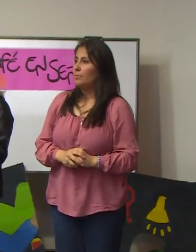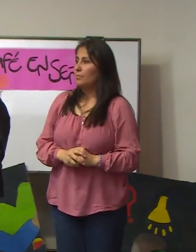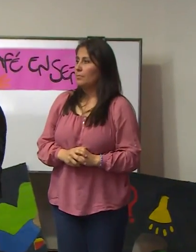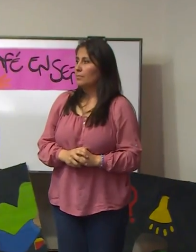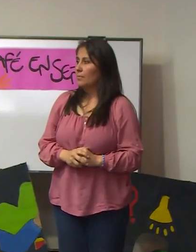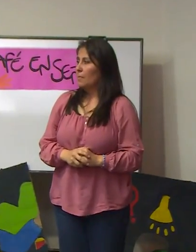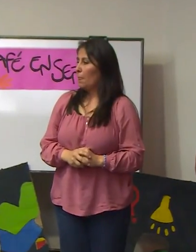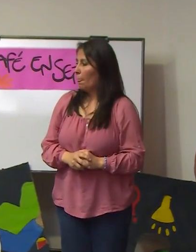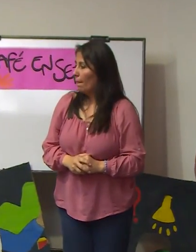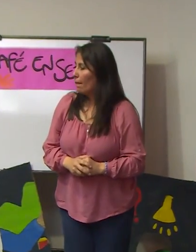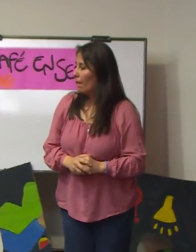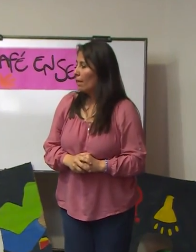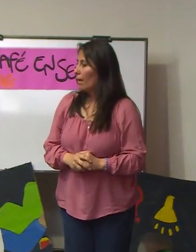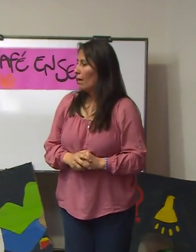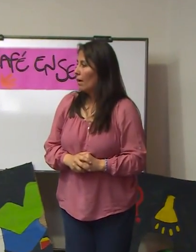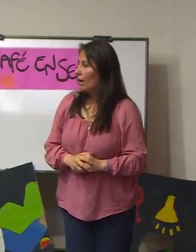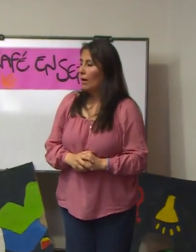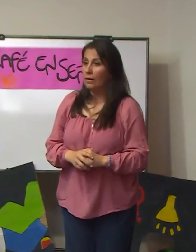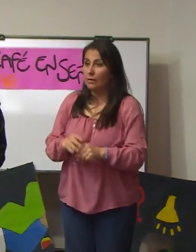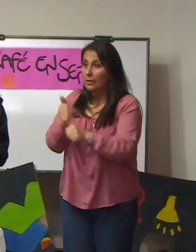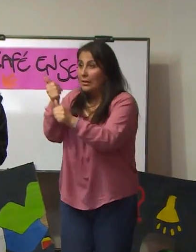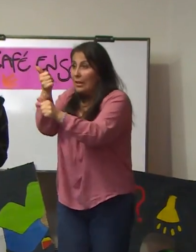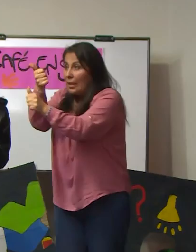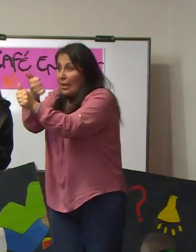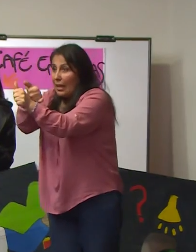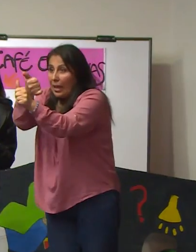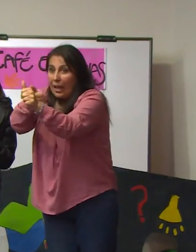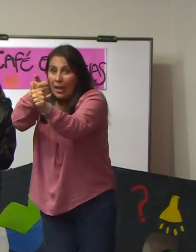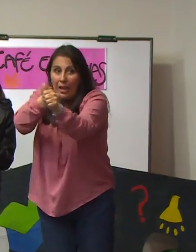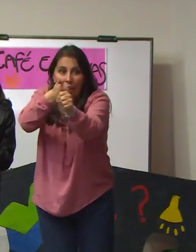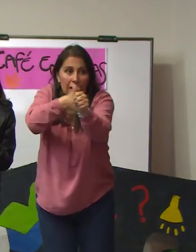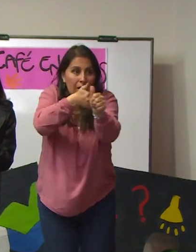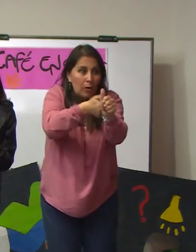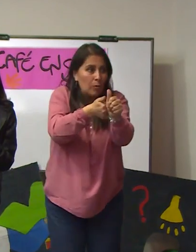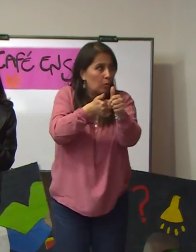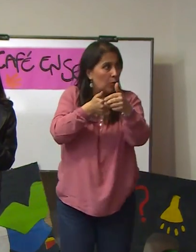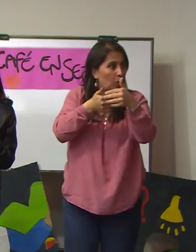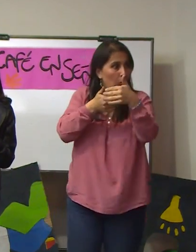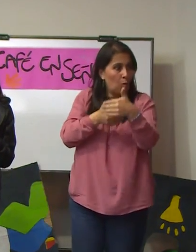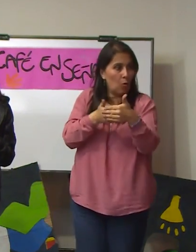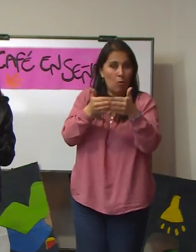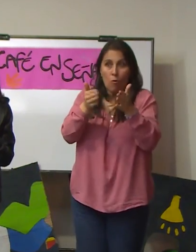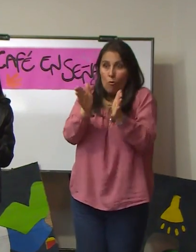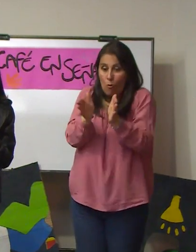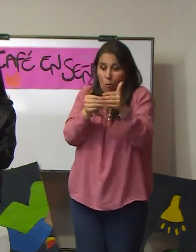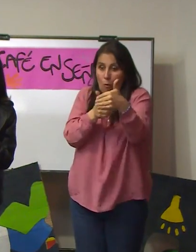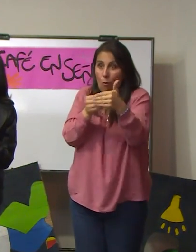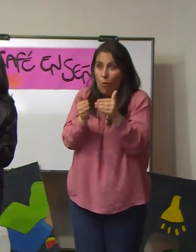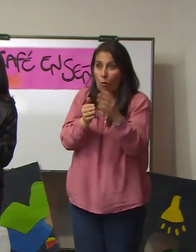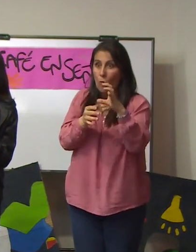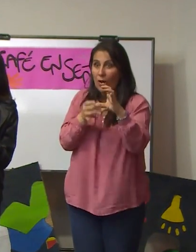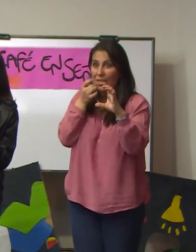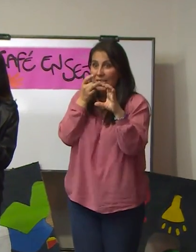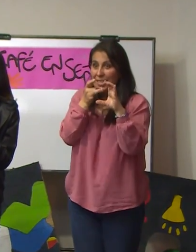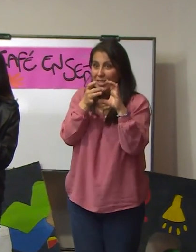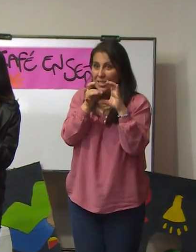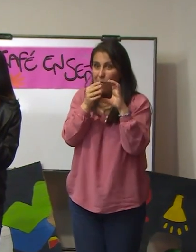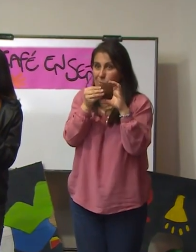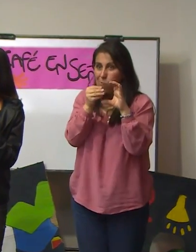Bueno, cada uno va a recibir un cubo de plástico y lo que tienen que hacer con